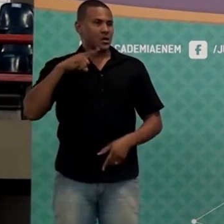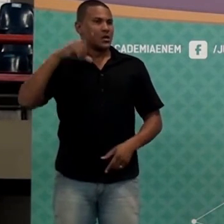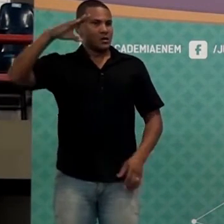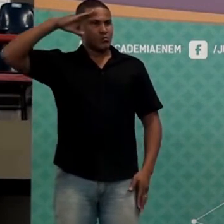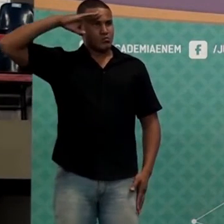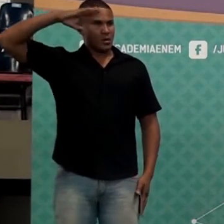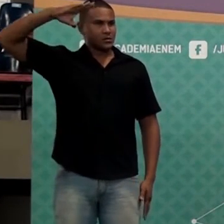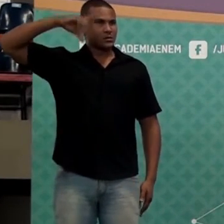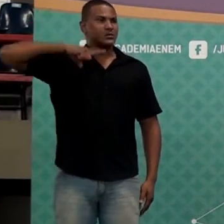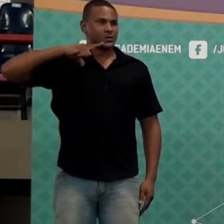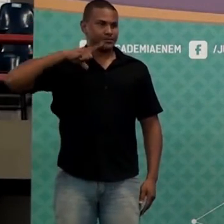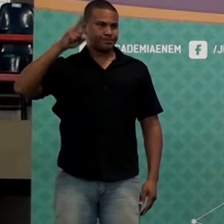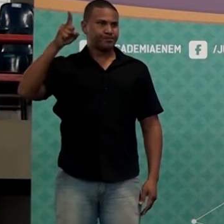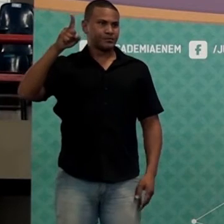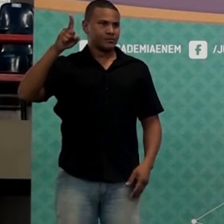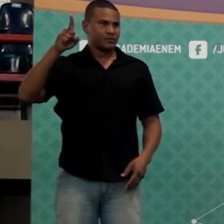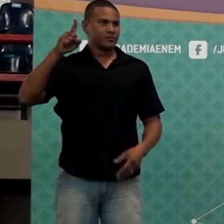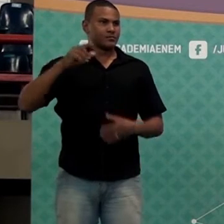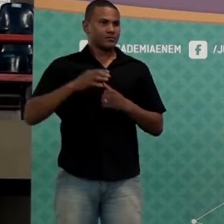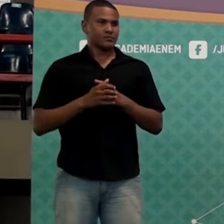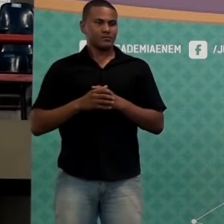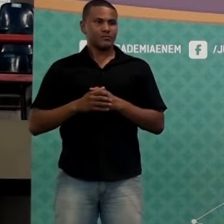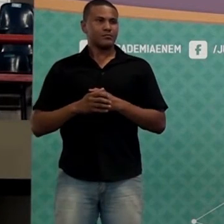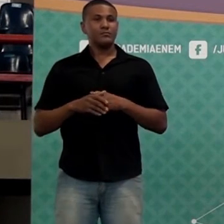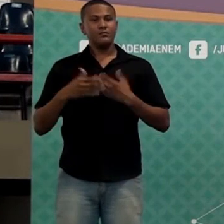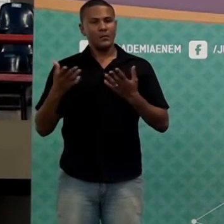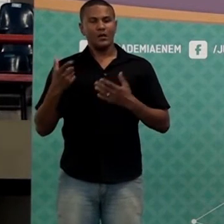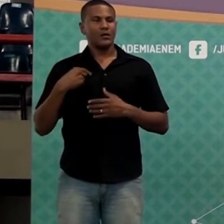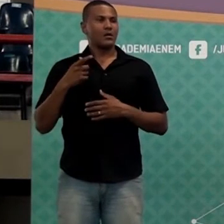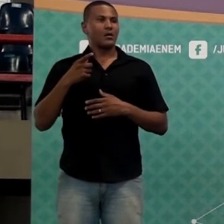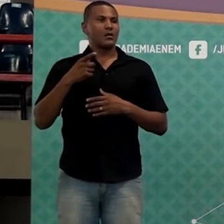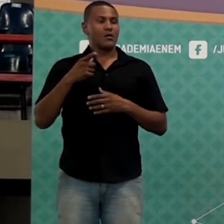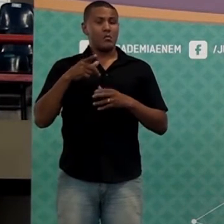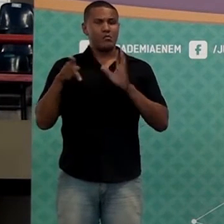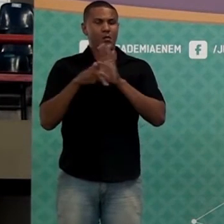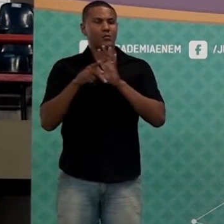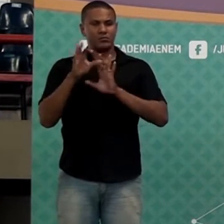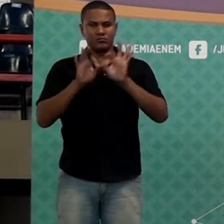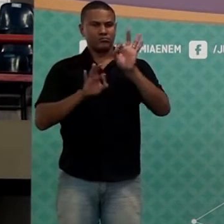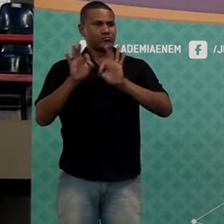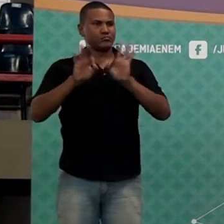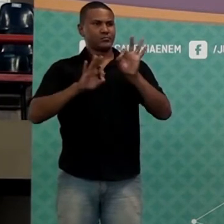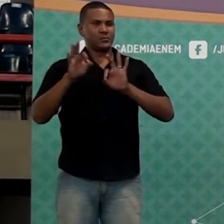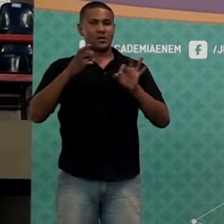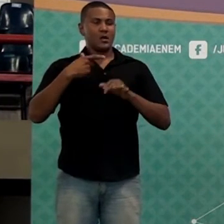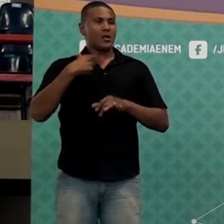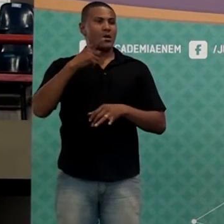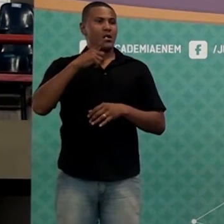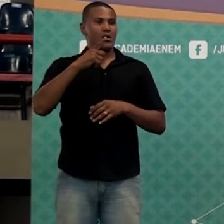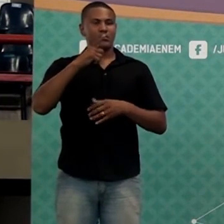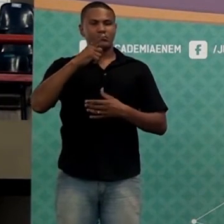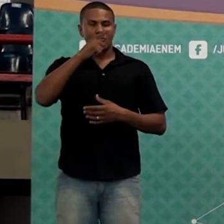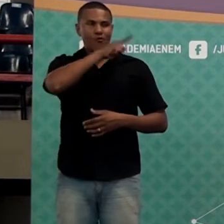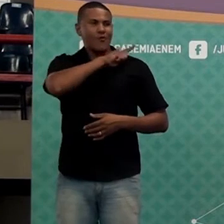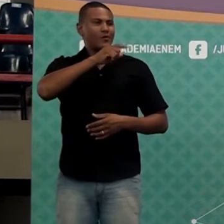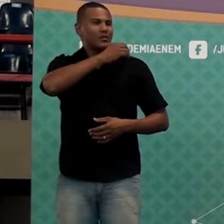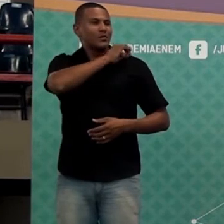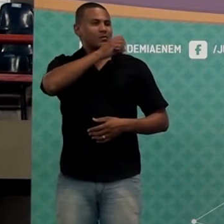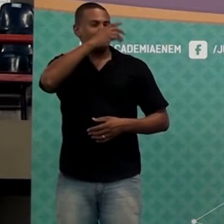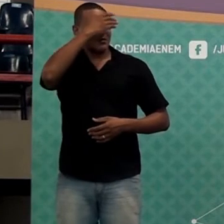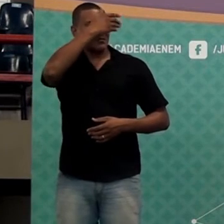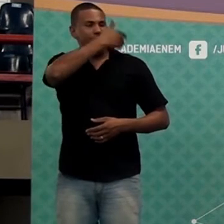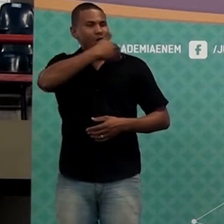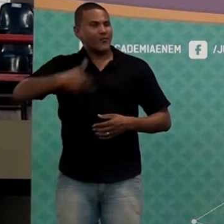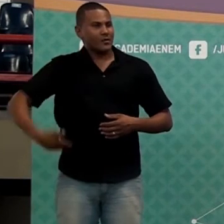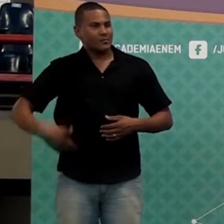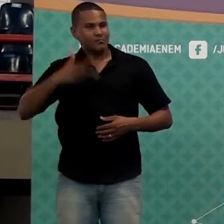Suíça, tá bom? Eu vou ter uma soberania governamental. O que é isso? O governante tem que ter autonomia para